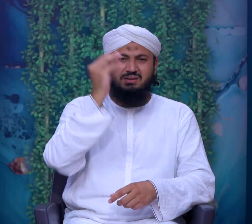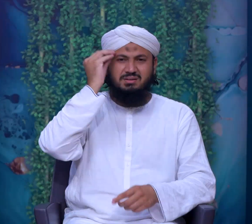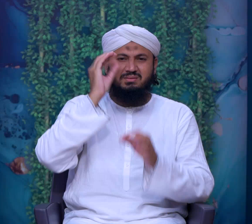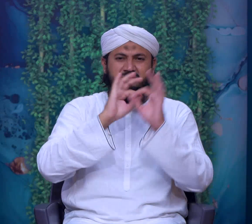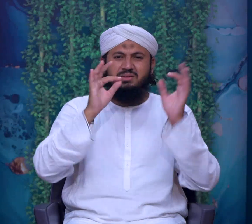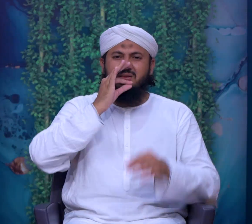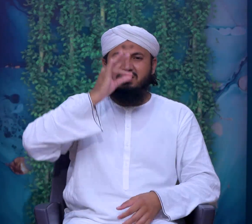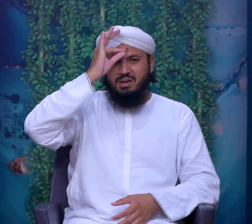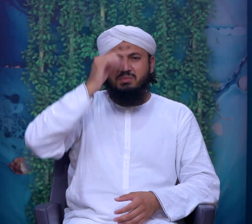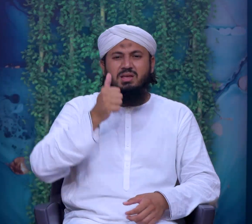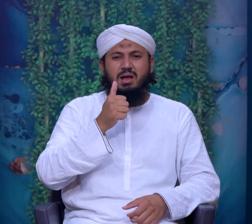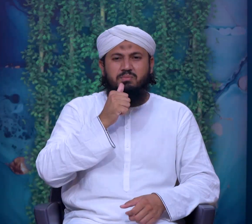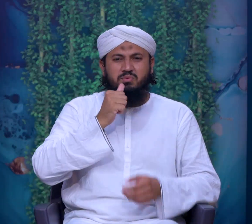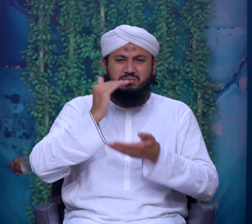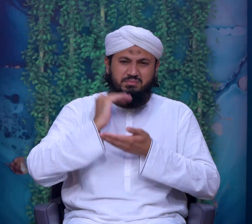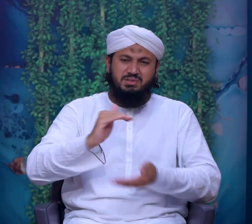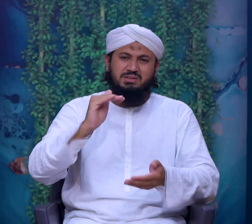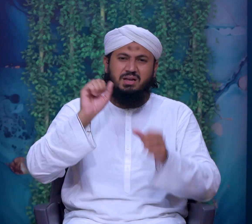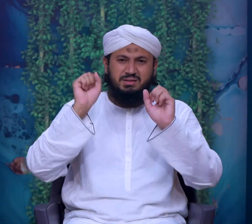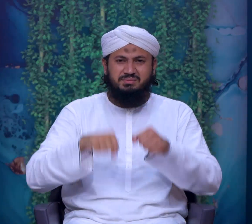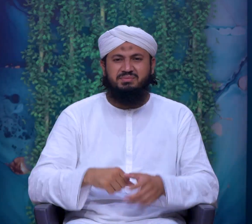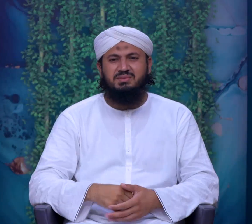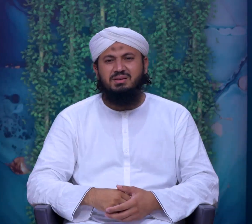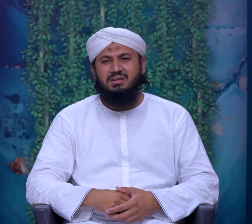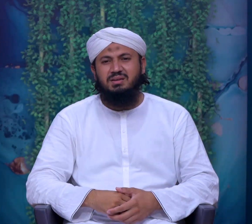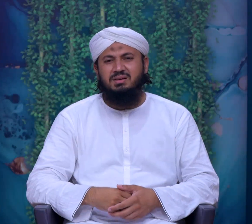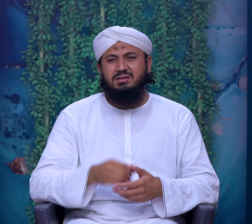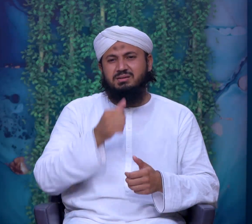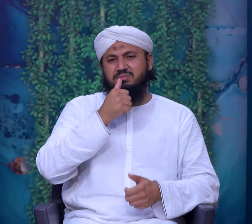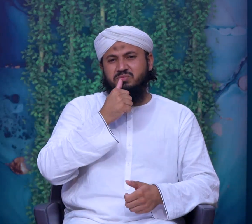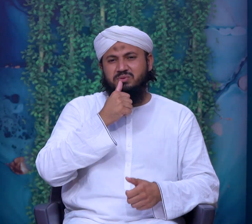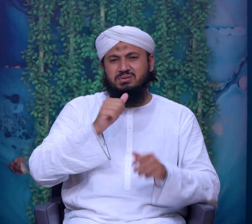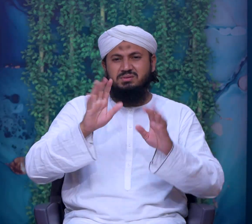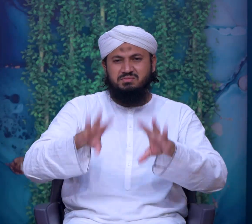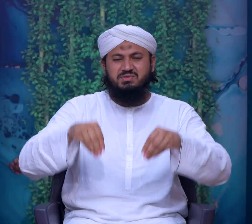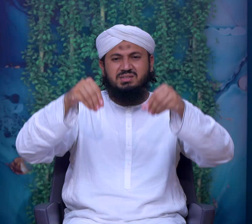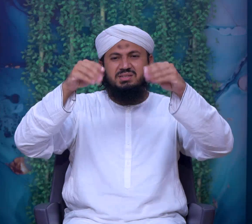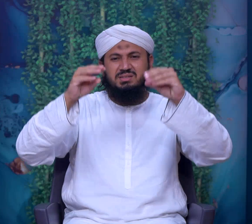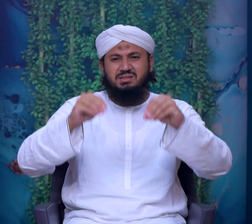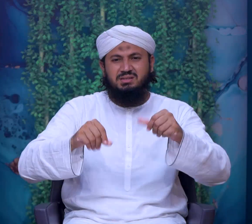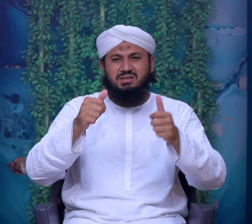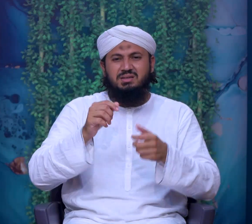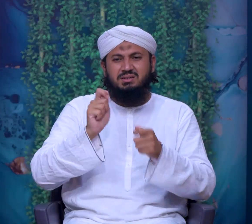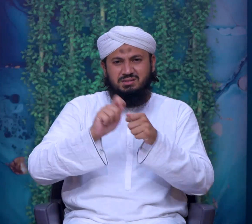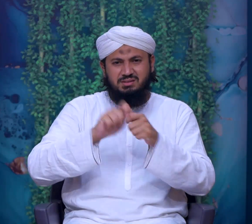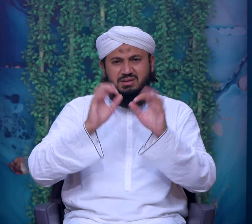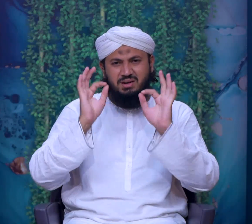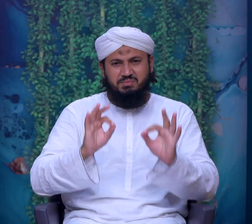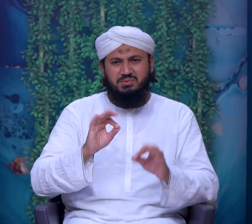تمام انسان حضرت آدم علیہ السلام کی اولاد ہیں، اور جناب آدم علیہ السلام کو مٹی سے پیدا کیا گیا، یوں وہ خود اور ان کی تمام